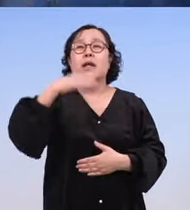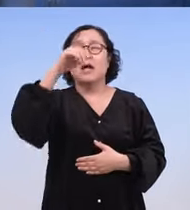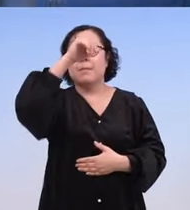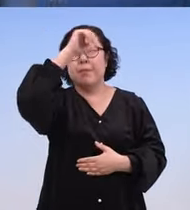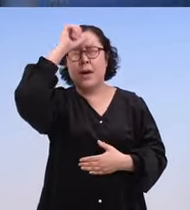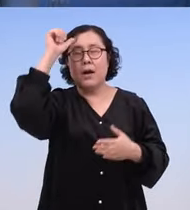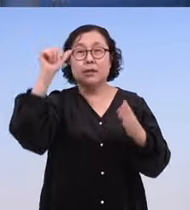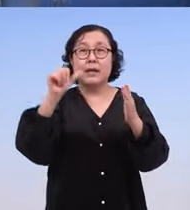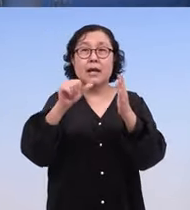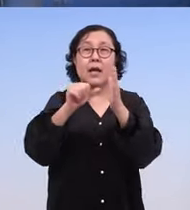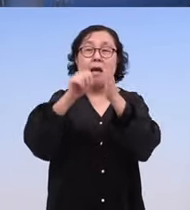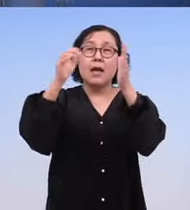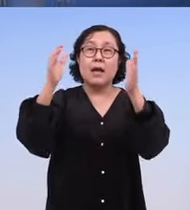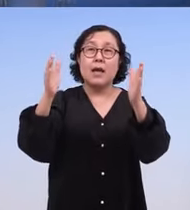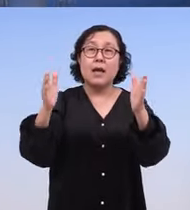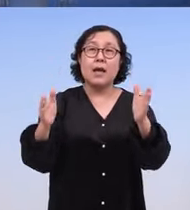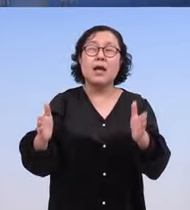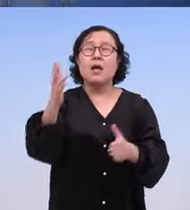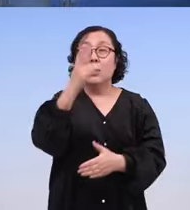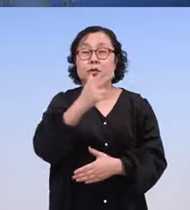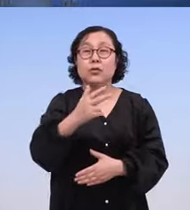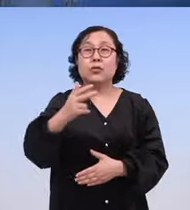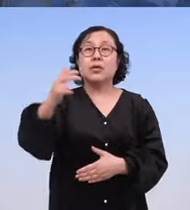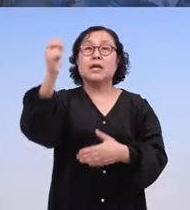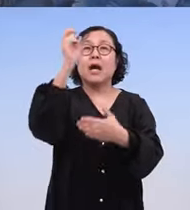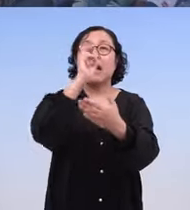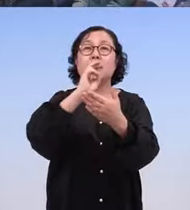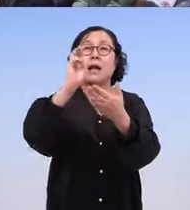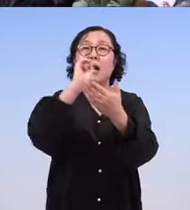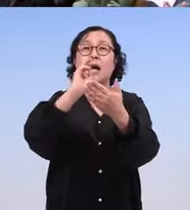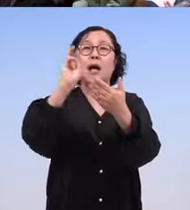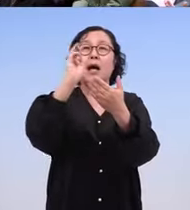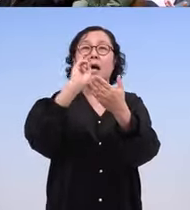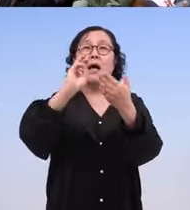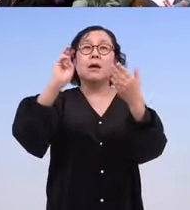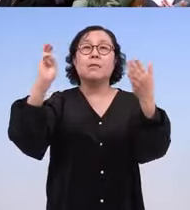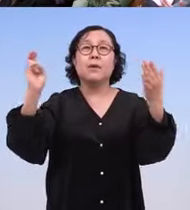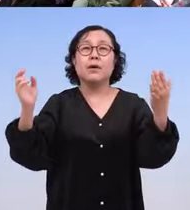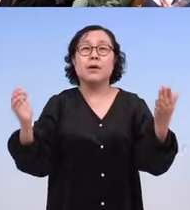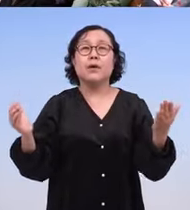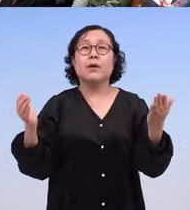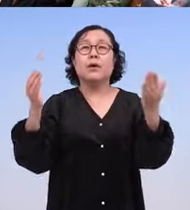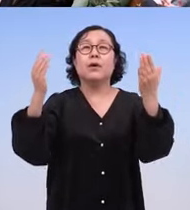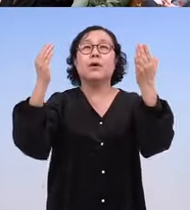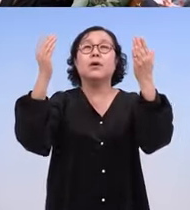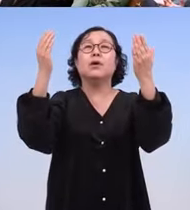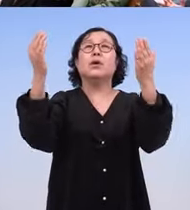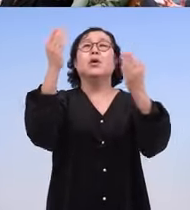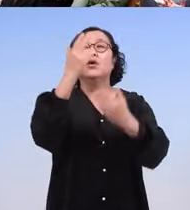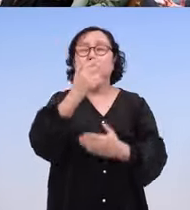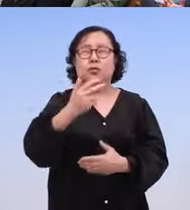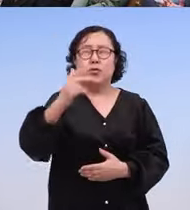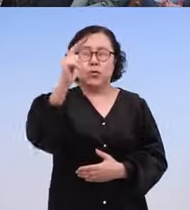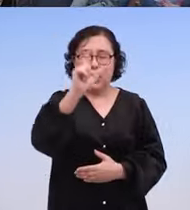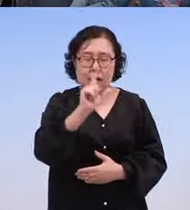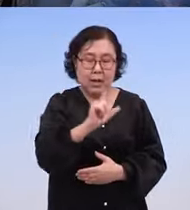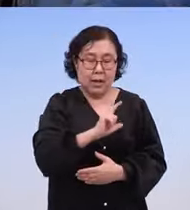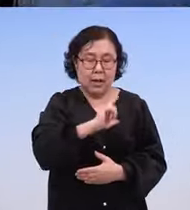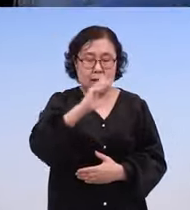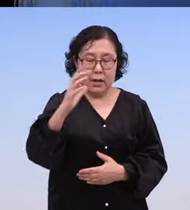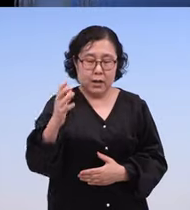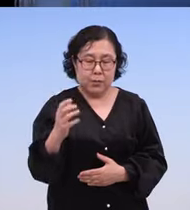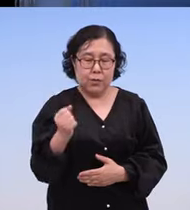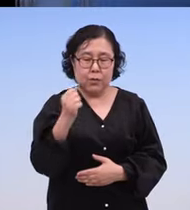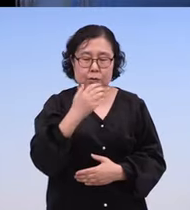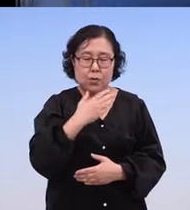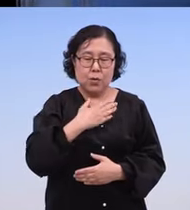내 평생에 주를 찬양하며 내 영혼이 기뻐 주의 이름으로 내